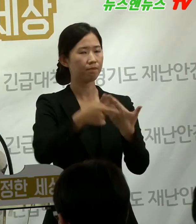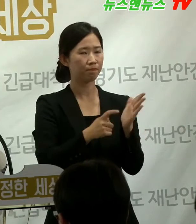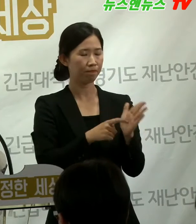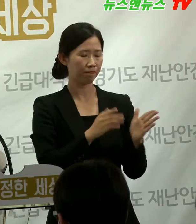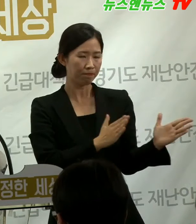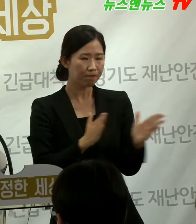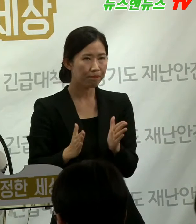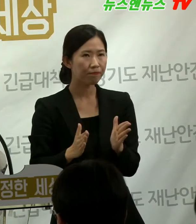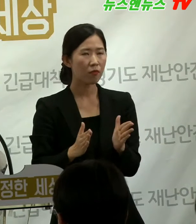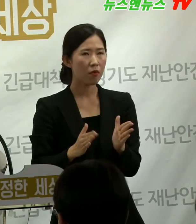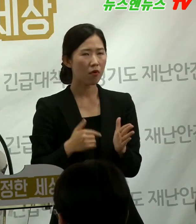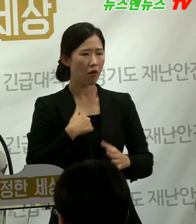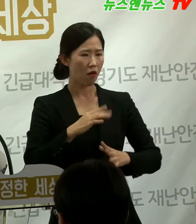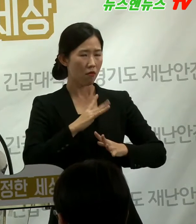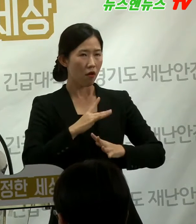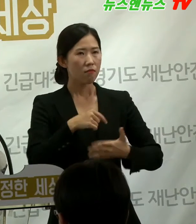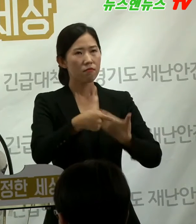두려움을 덜어내야 합니다.